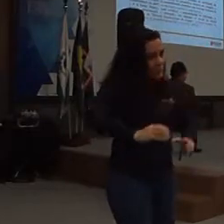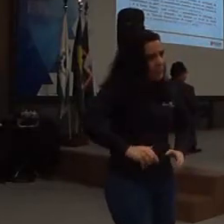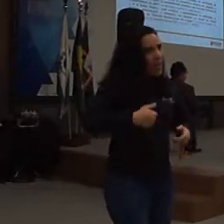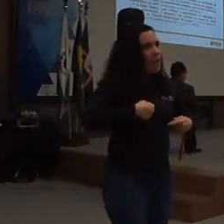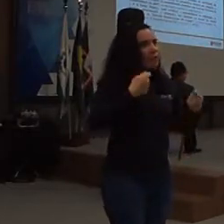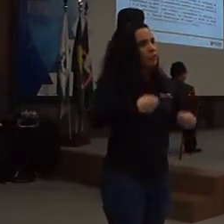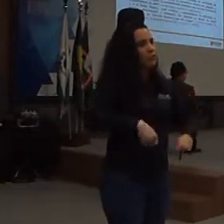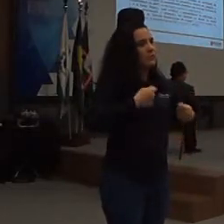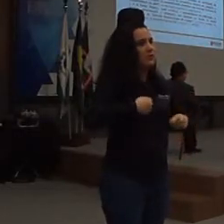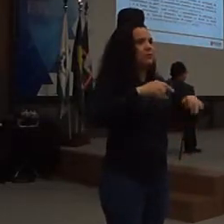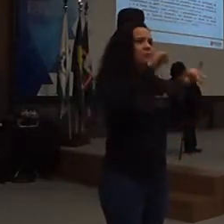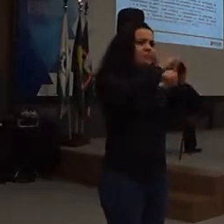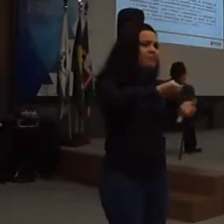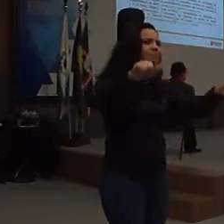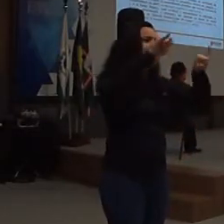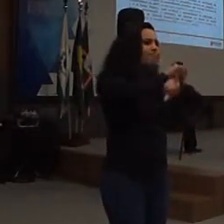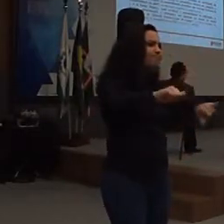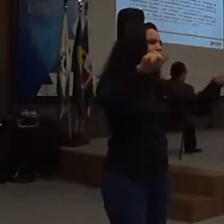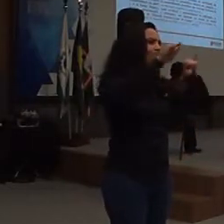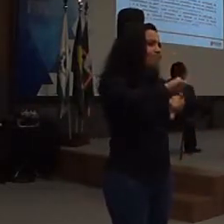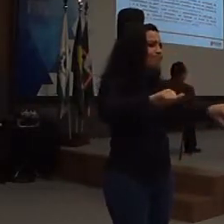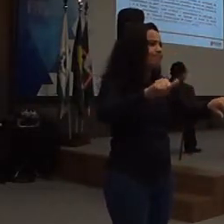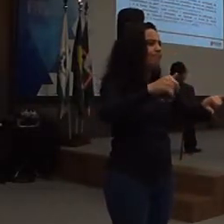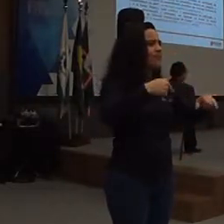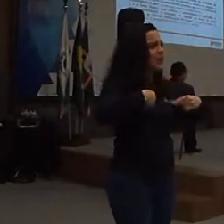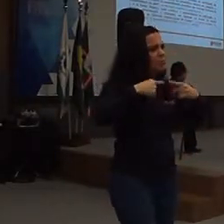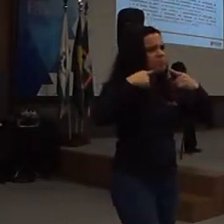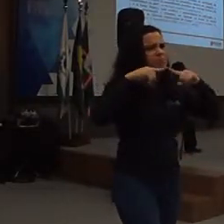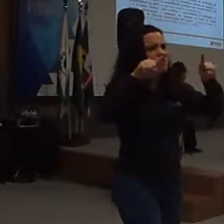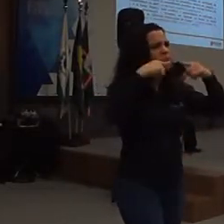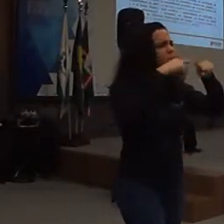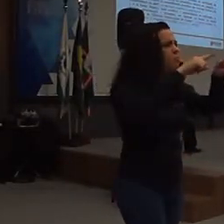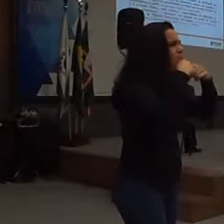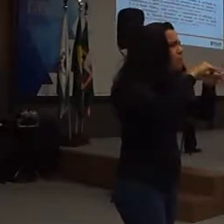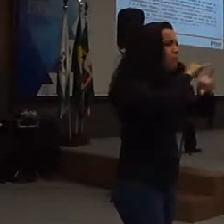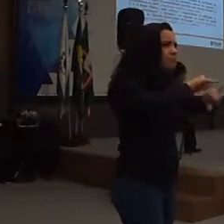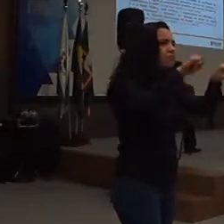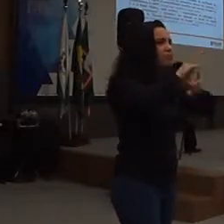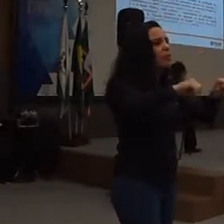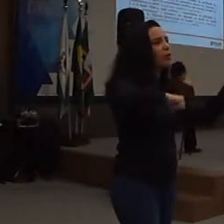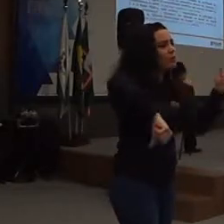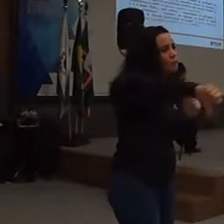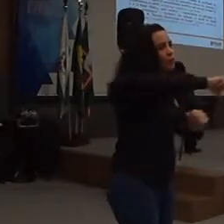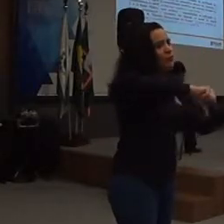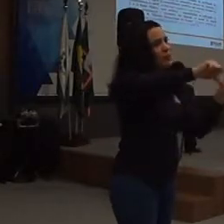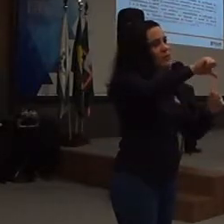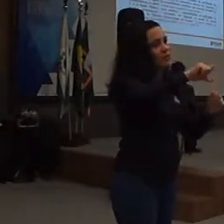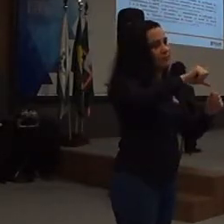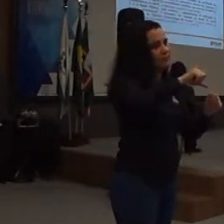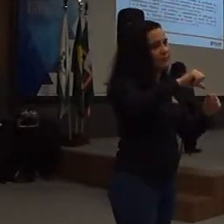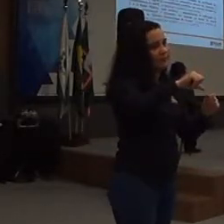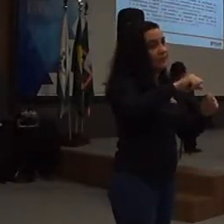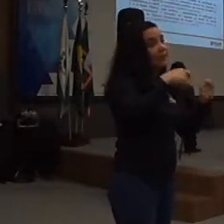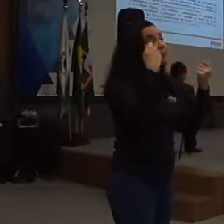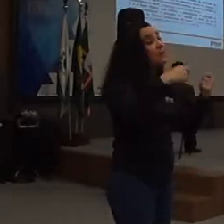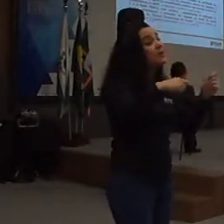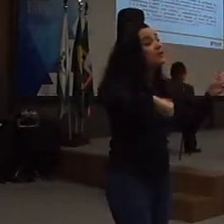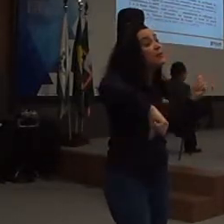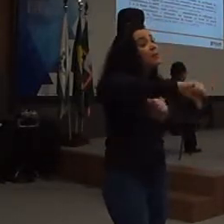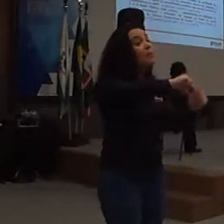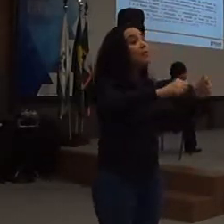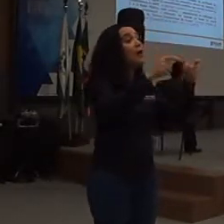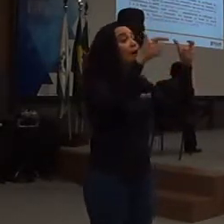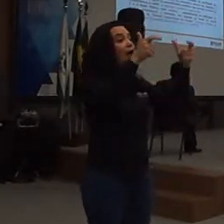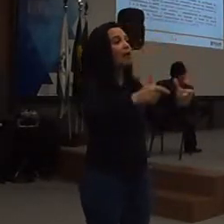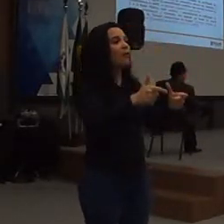E conclamo aos demais que façam a sua parte também. Só vamos mudar se a gente mudar lá na base. Quando